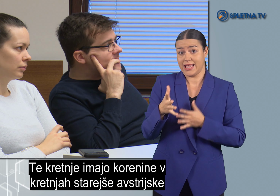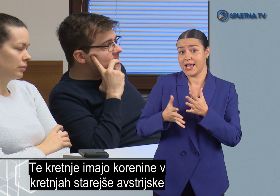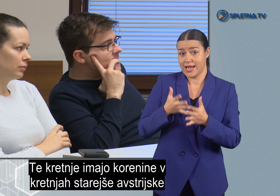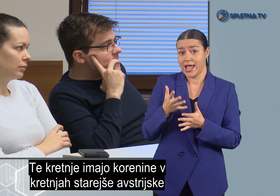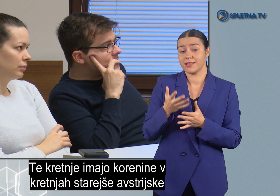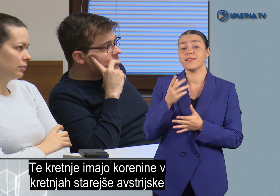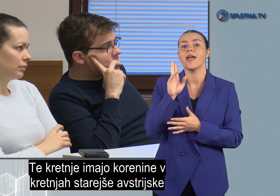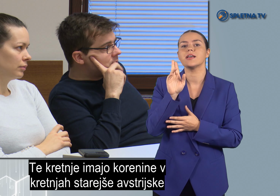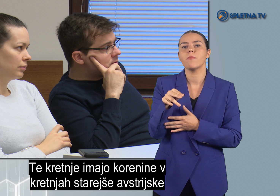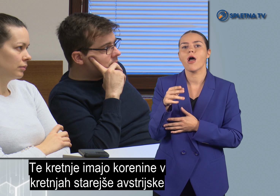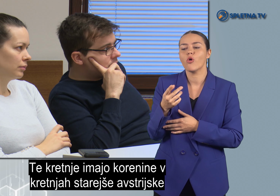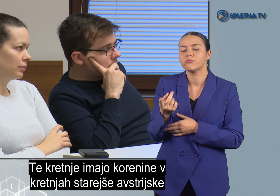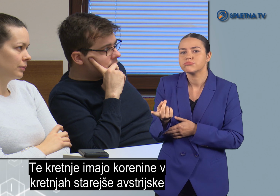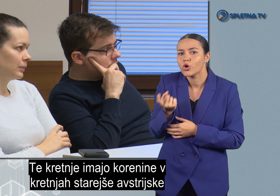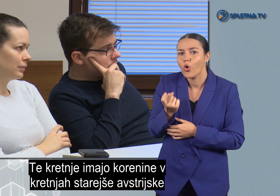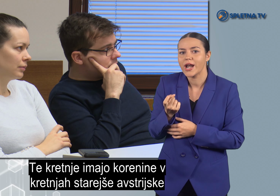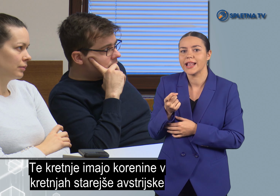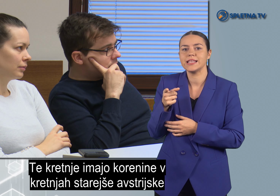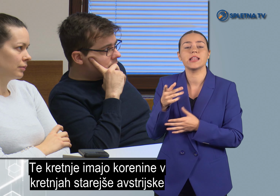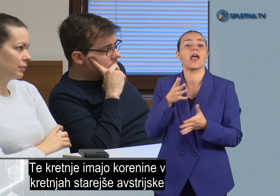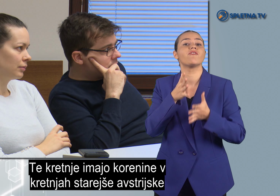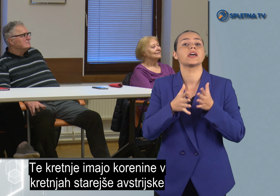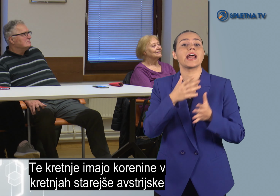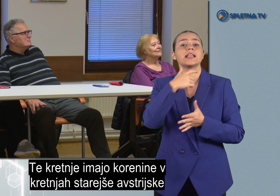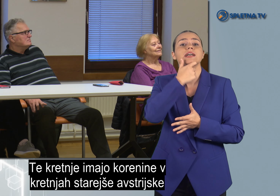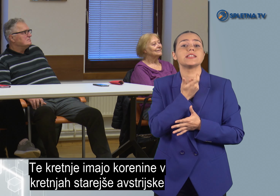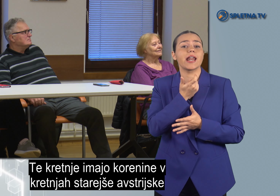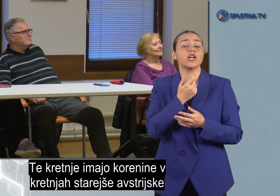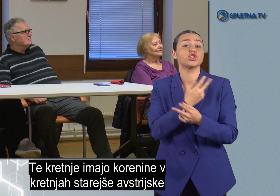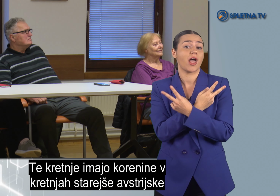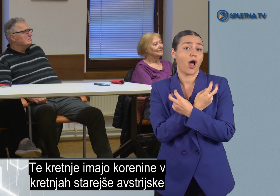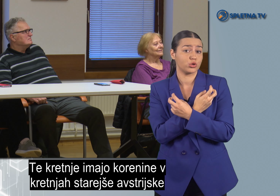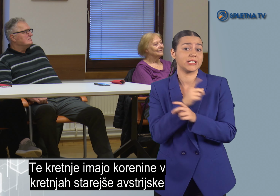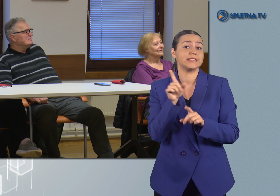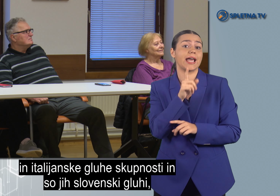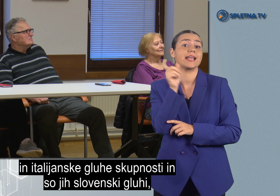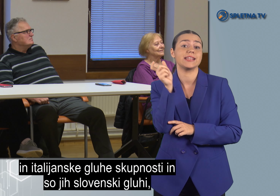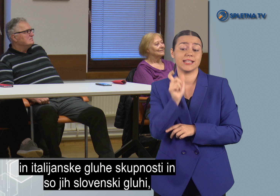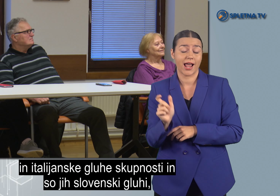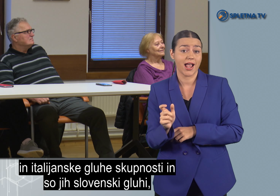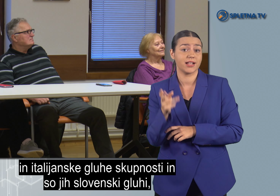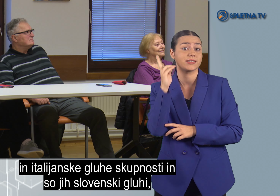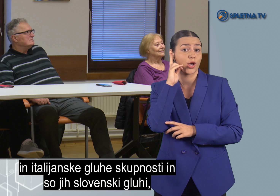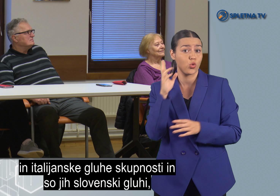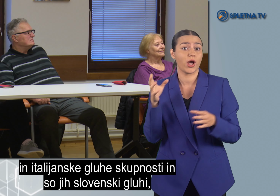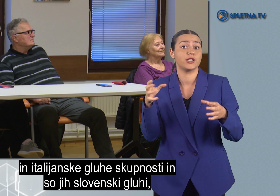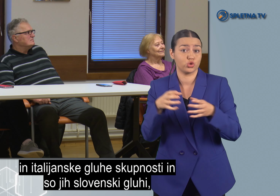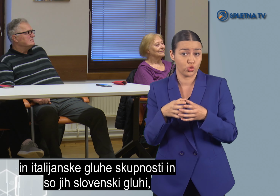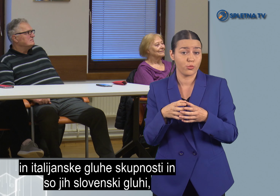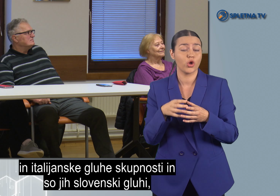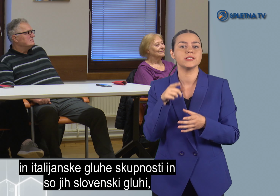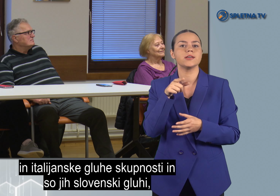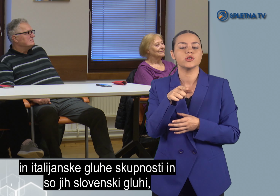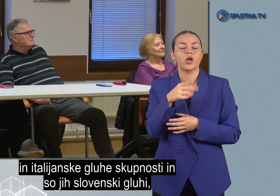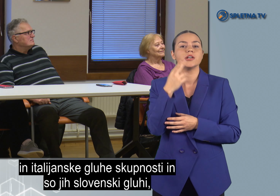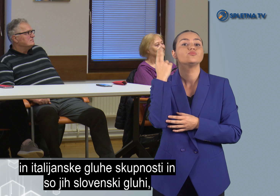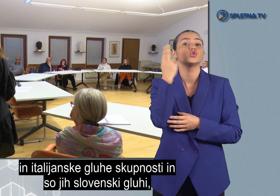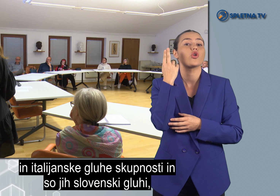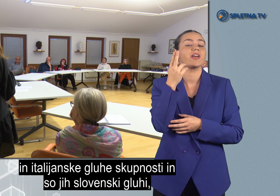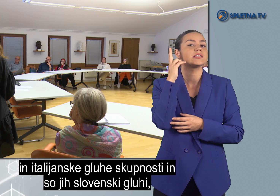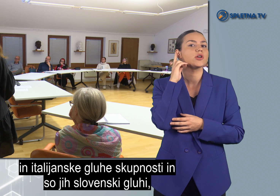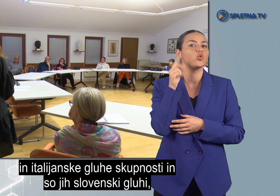Te kretnje imajo korenine v kretnjah starejše avstrijske in italijanske gluhe skupnosti in so jih slovenski gluhi, ki